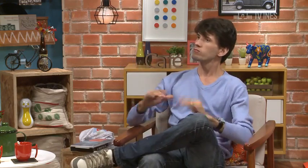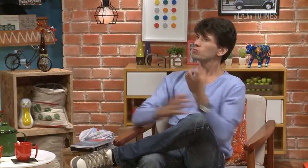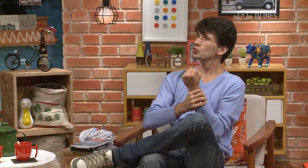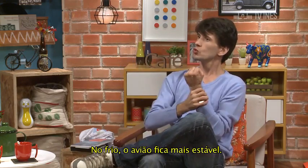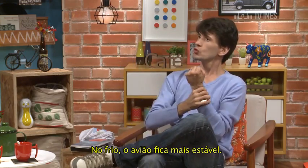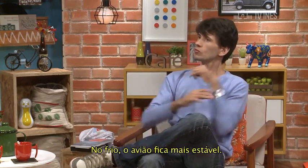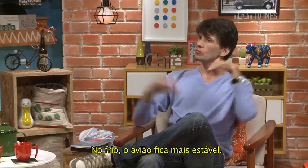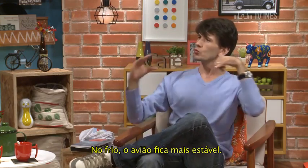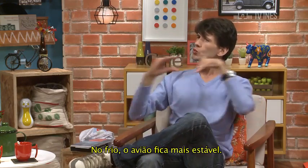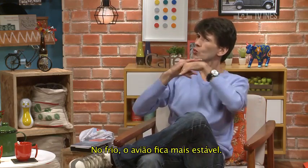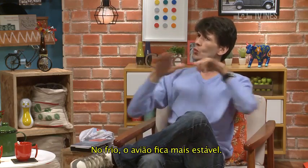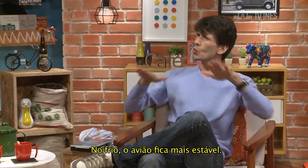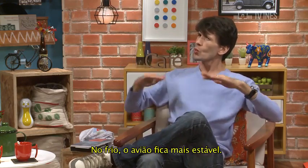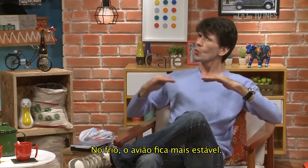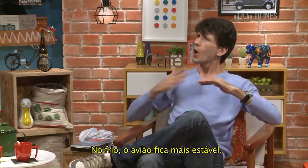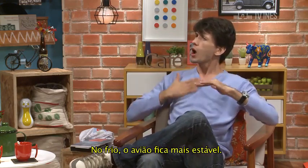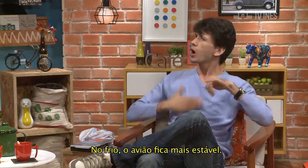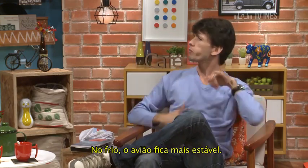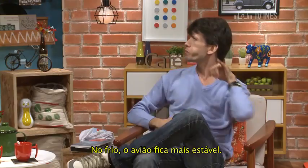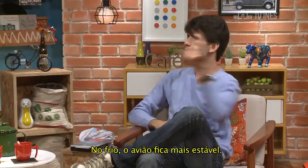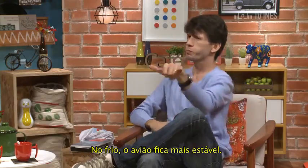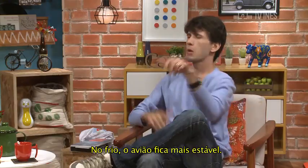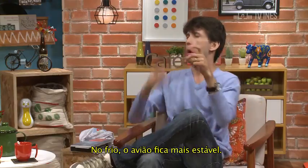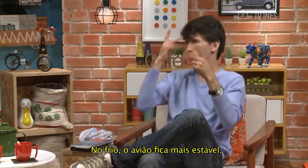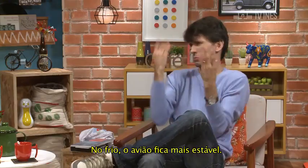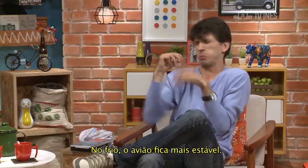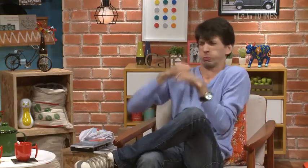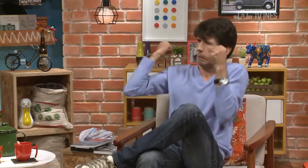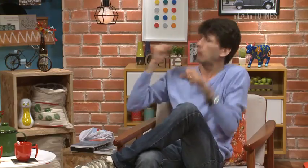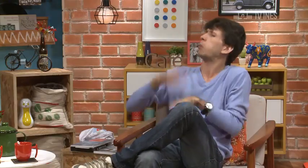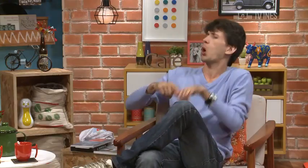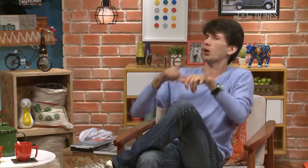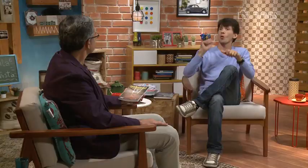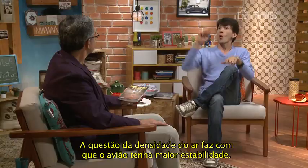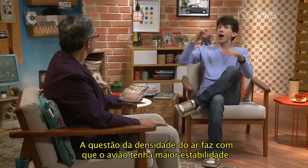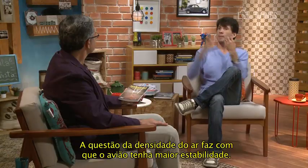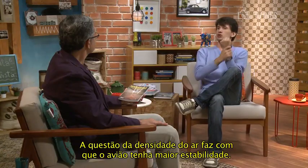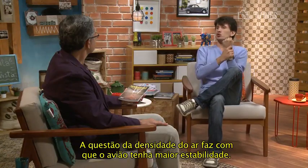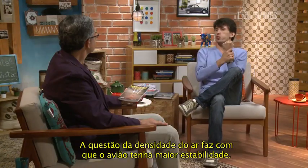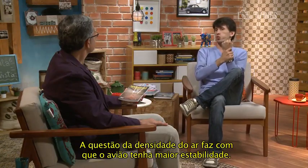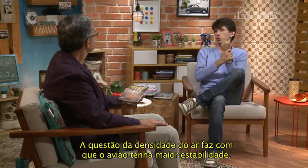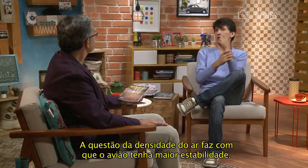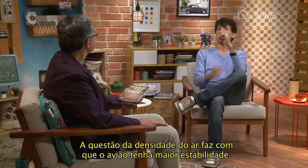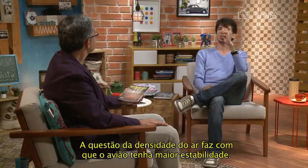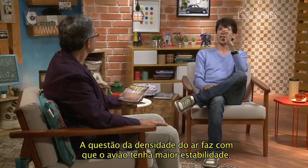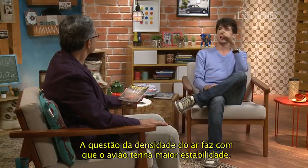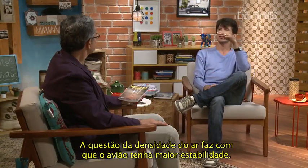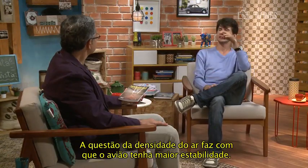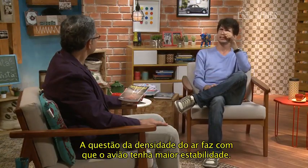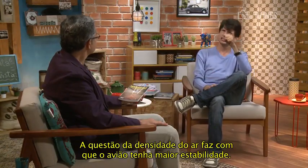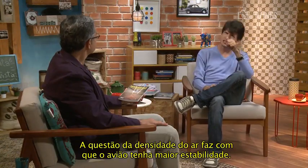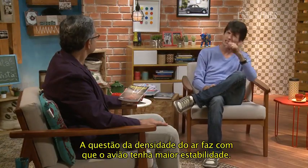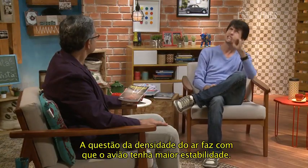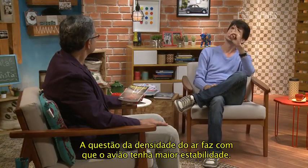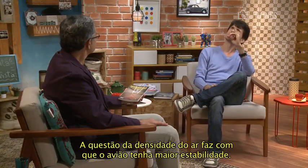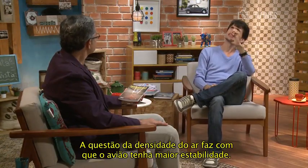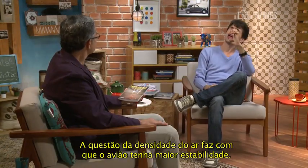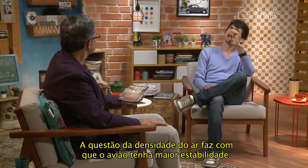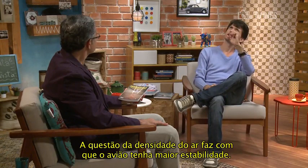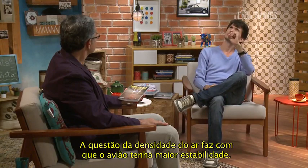no frio o avião fica mais estável é a questão da densidade do ar faz com que o avião tenha maior